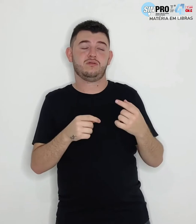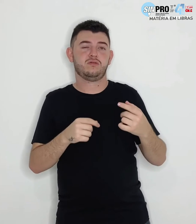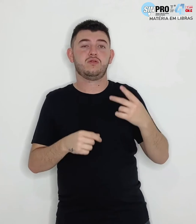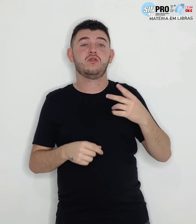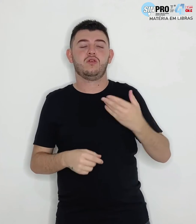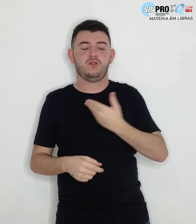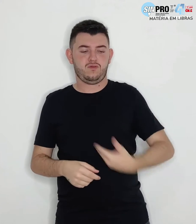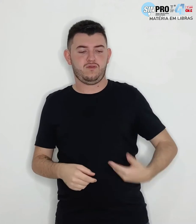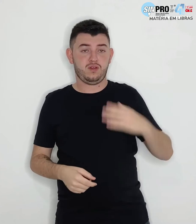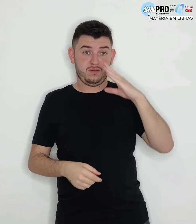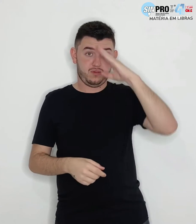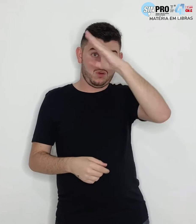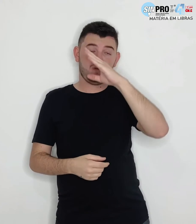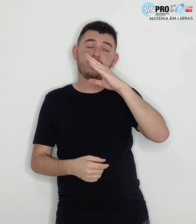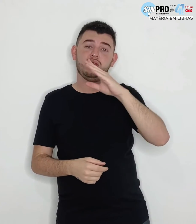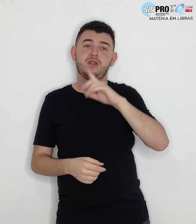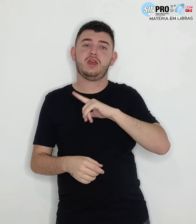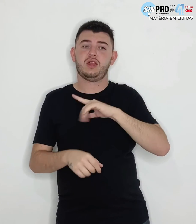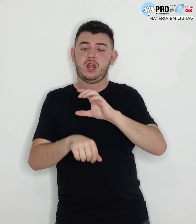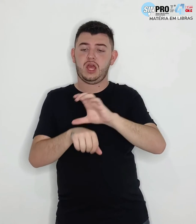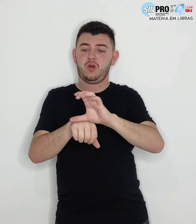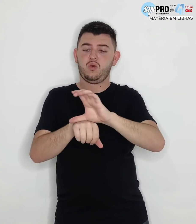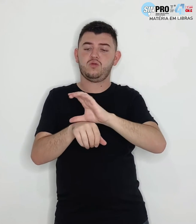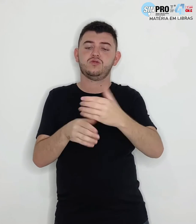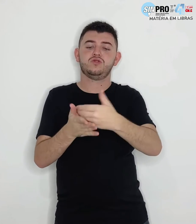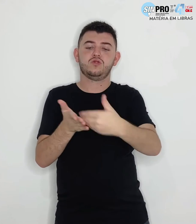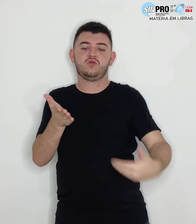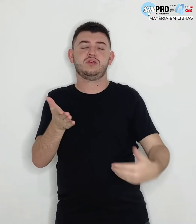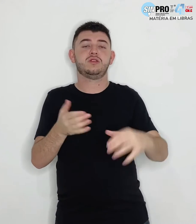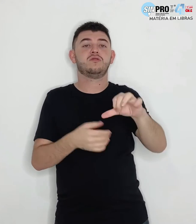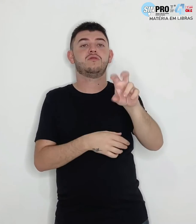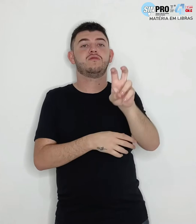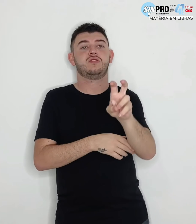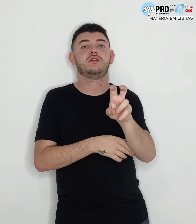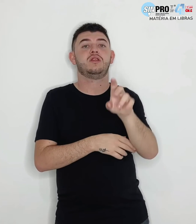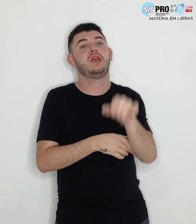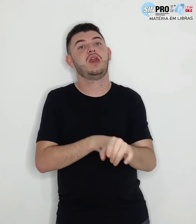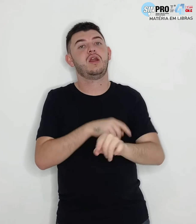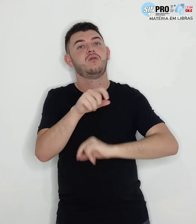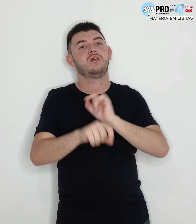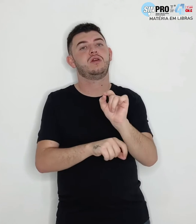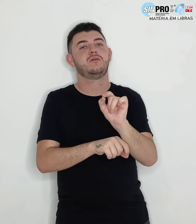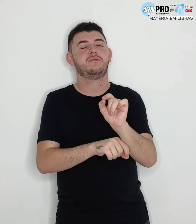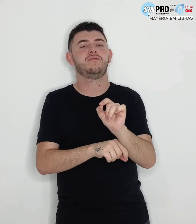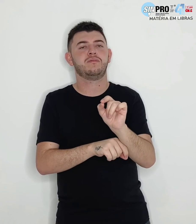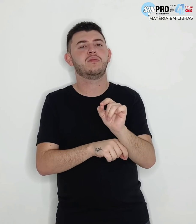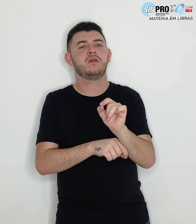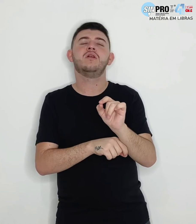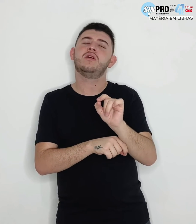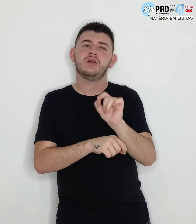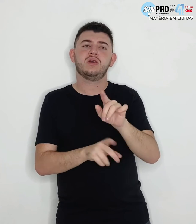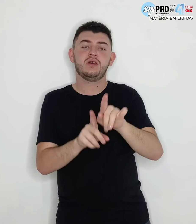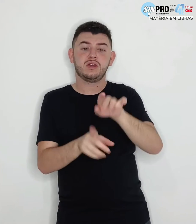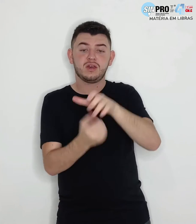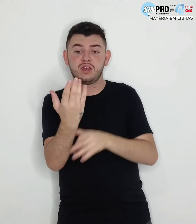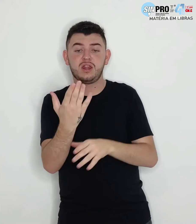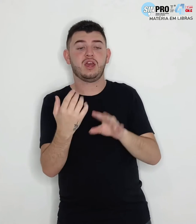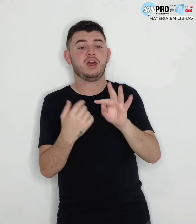governo Bolsonaro, subtentáculo inclusive da Emenda Constitucional 95, que implementa teto de gastos para